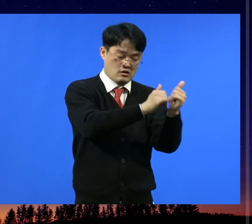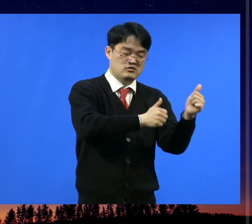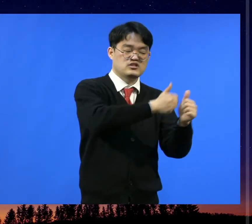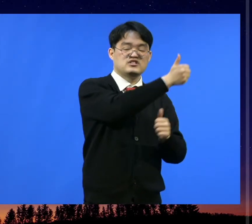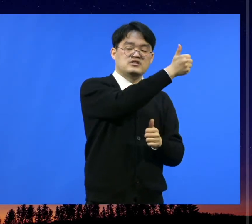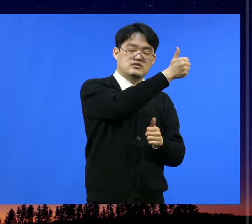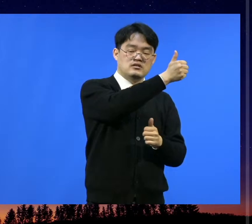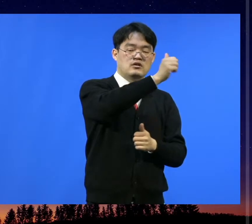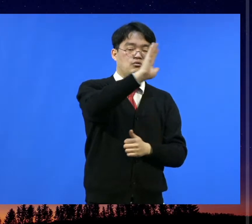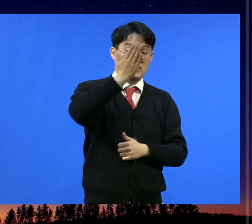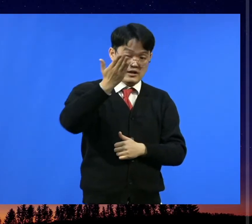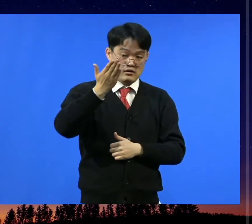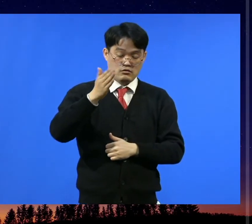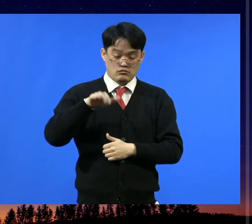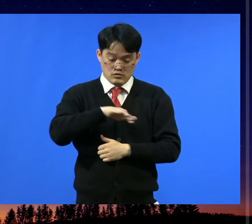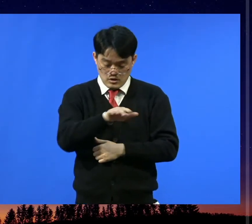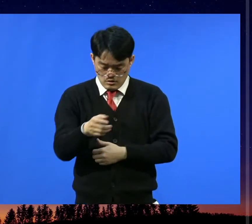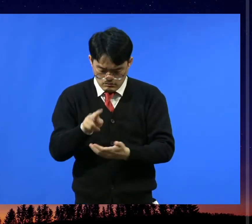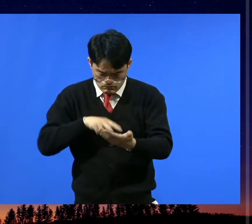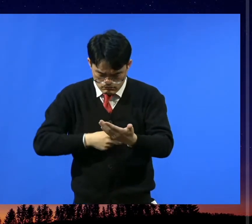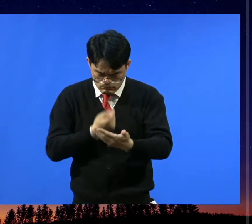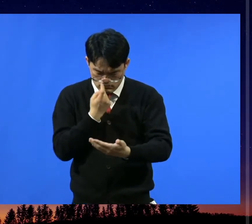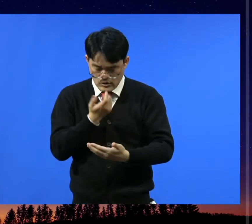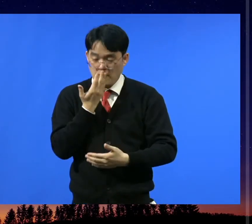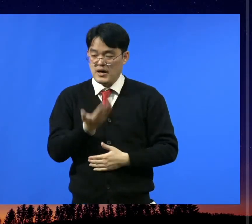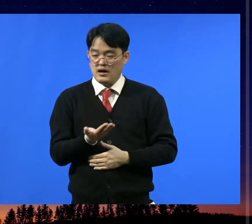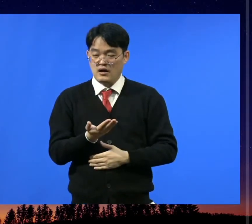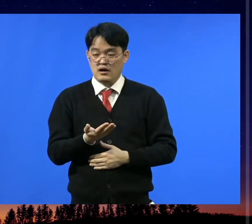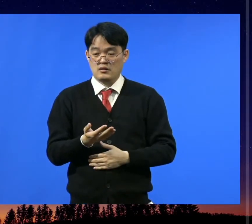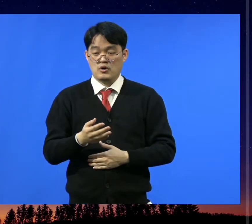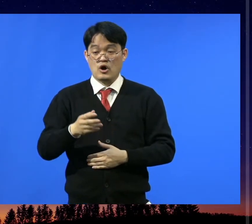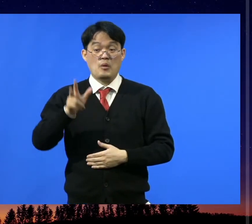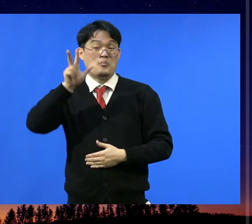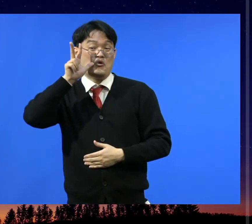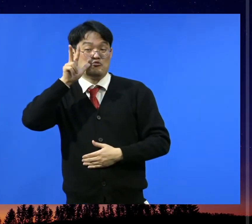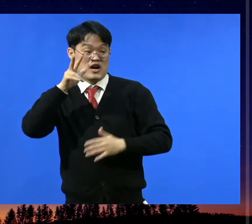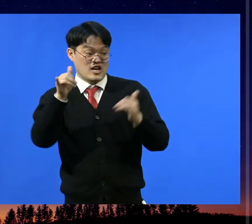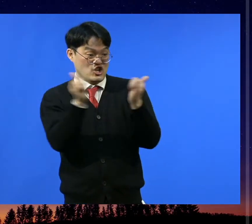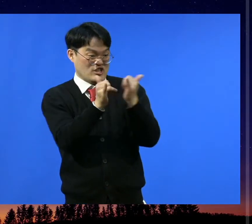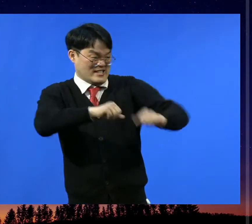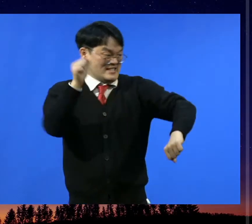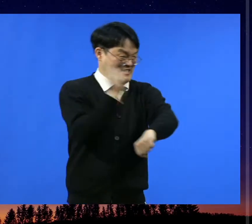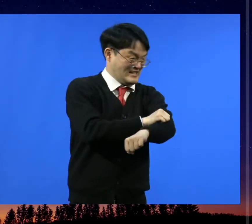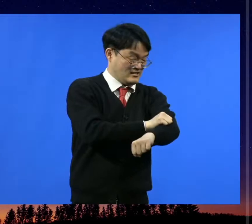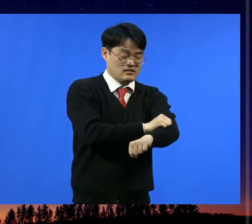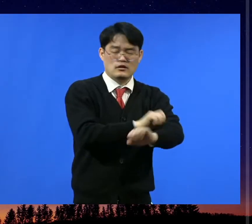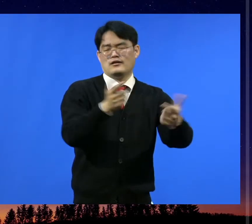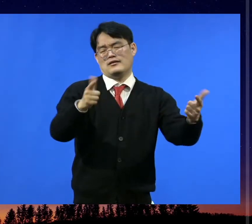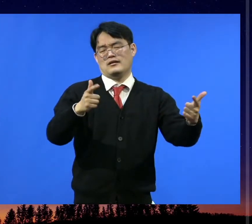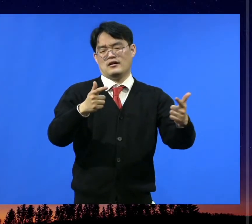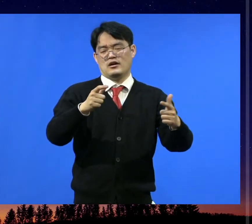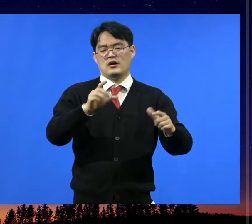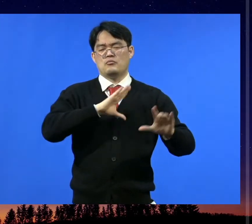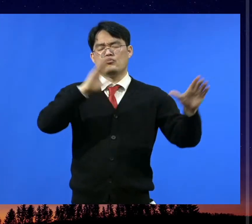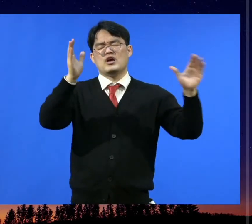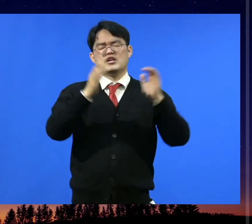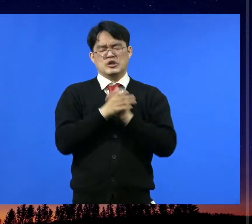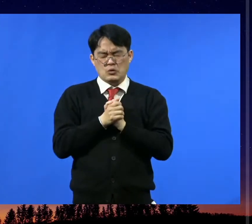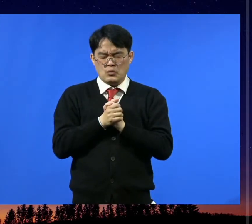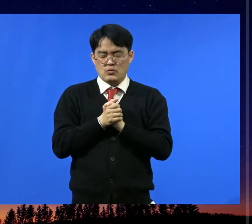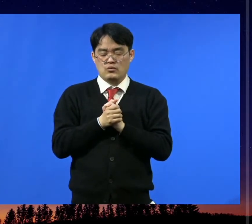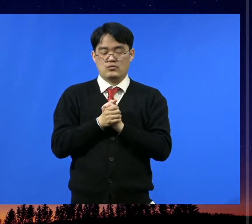보여주는 거죠. 전쟁터에서 결정이 나는 게 아니라는 거예요. 기도의 자리에서 결정이 난다. 근데 기도의